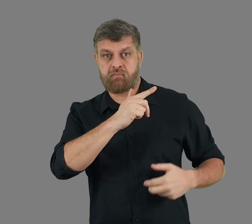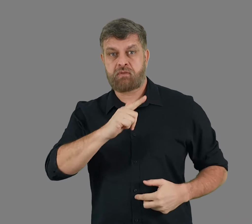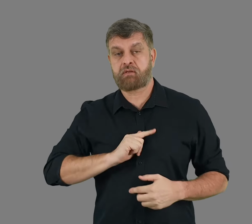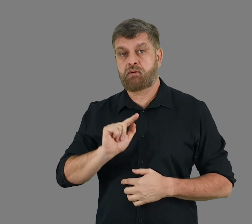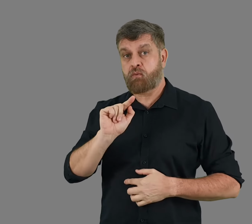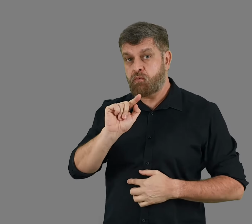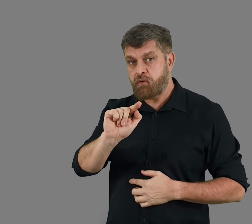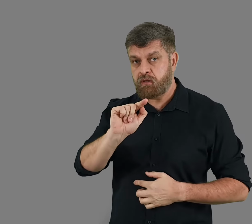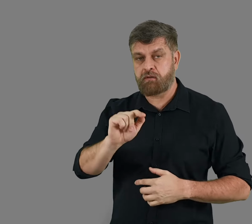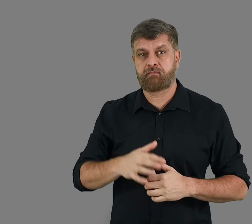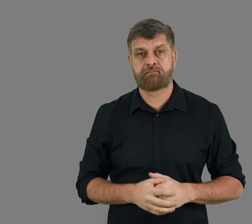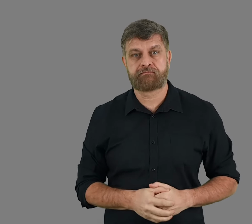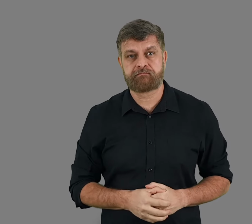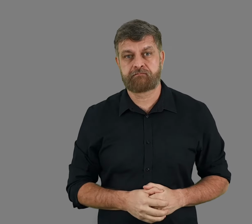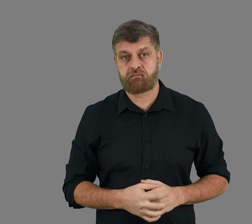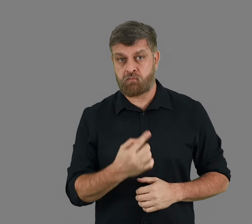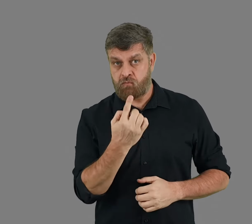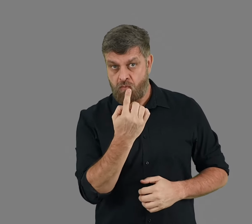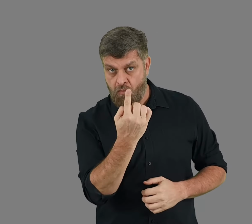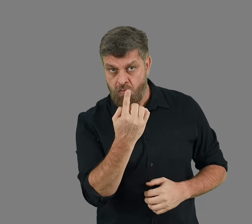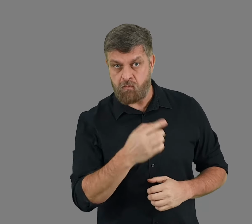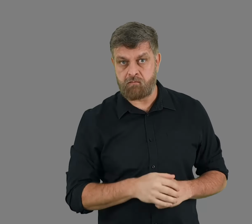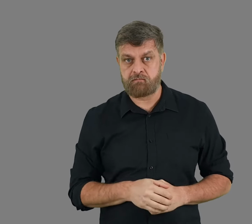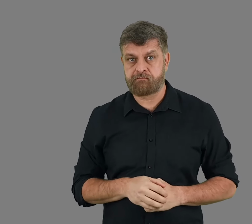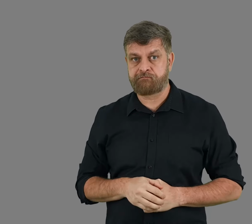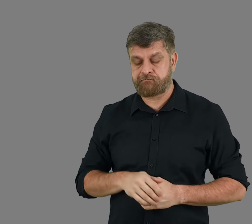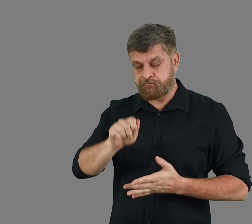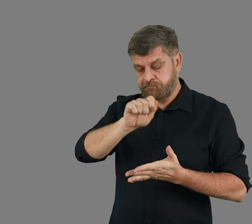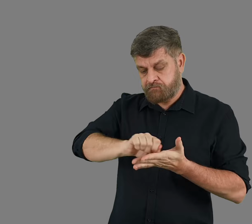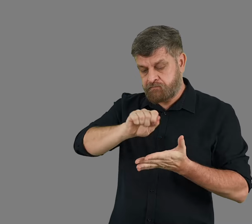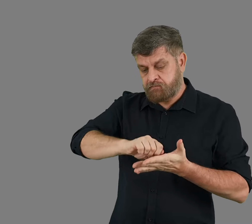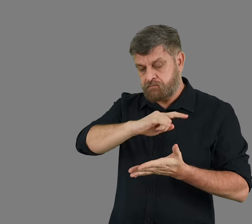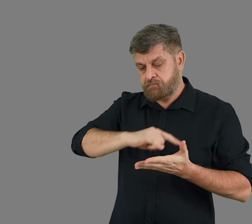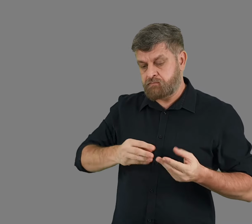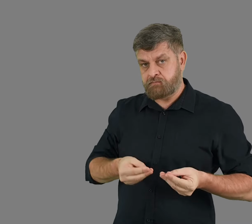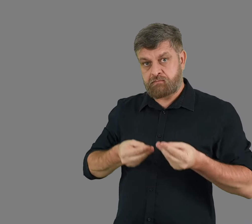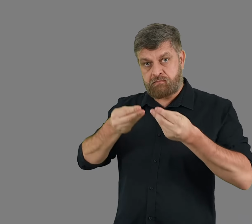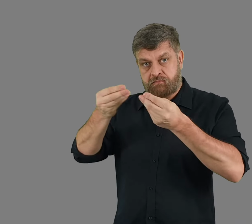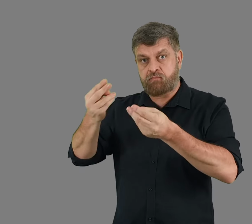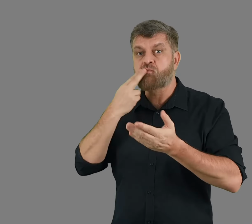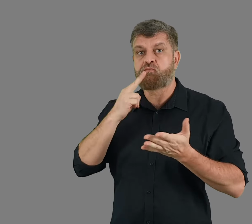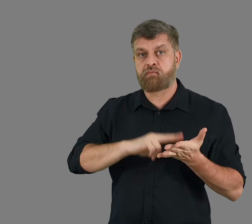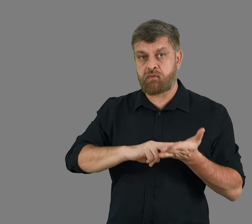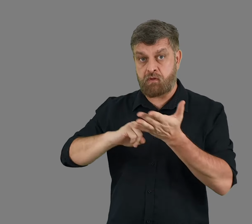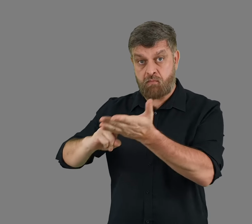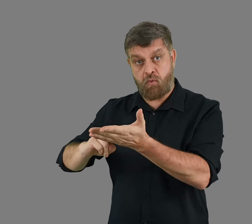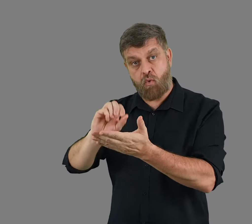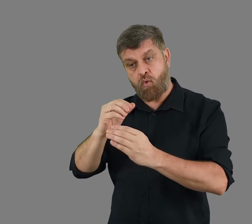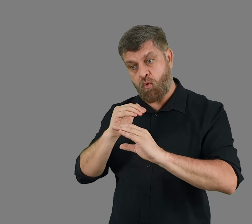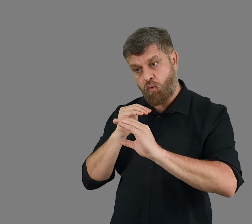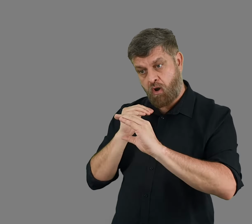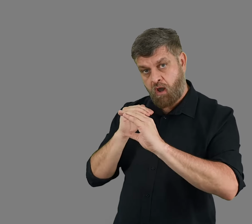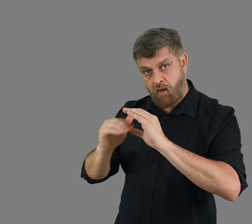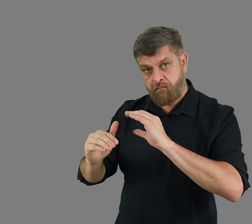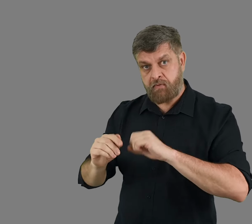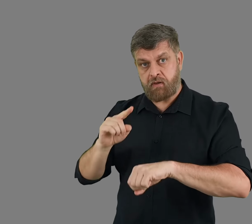em 1. Advertência por escrito enviada pelos correios ou e-mail com devido aviso de